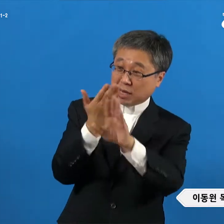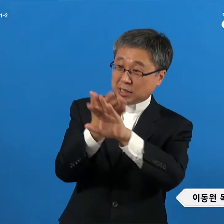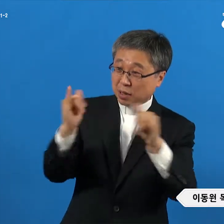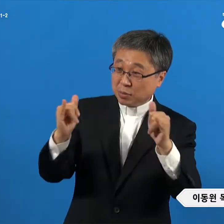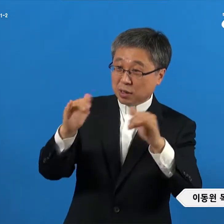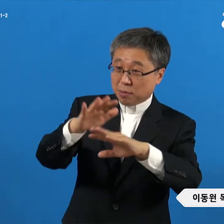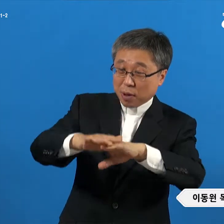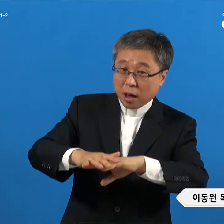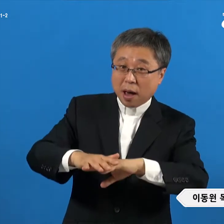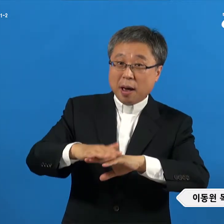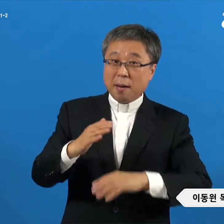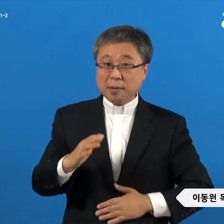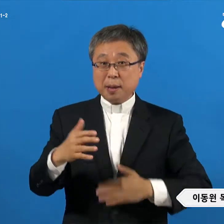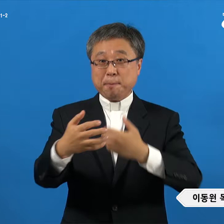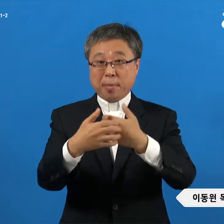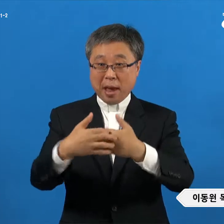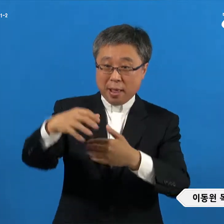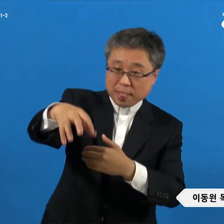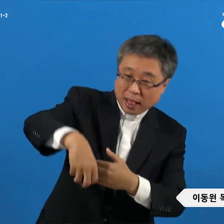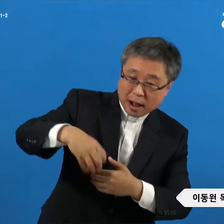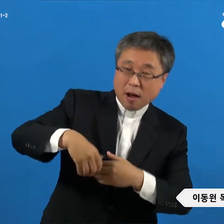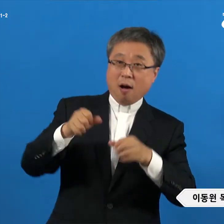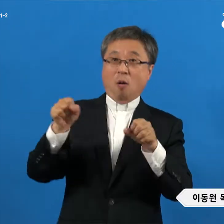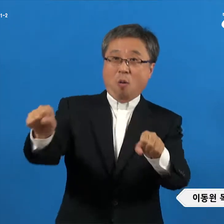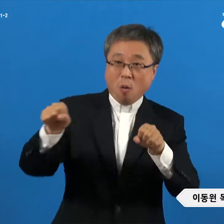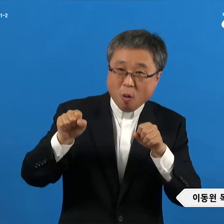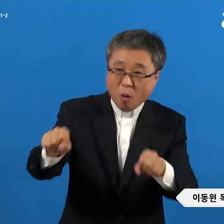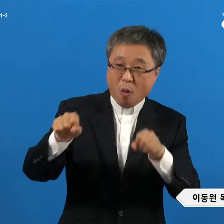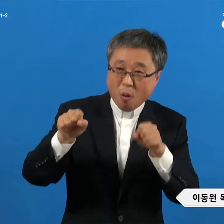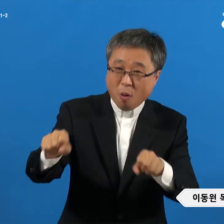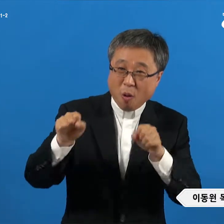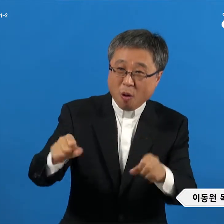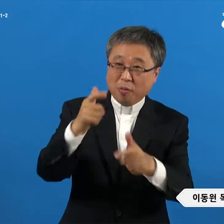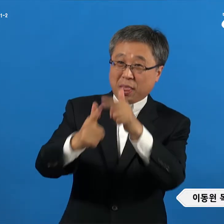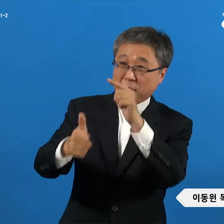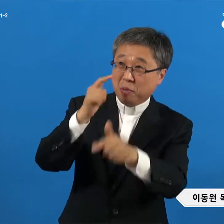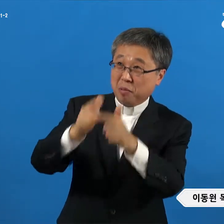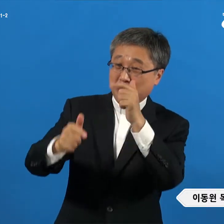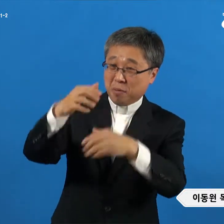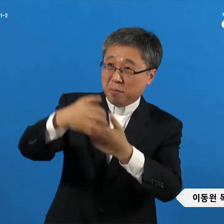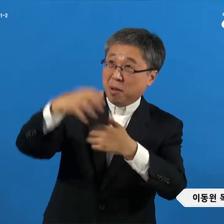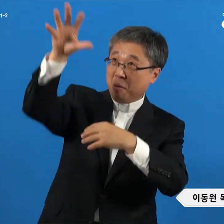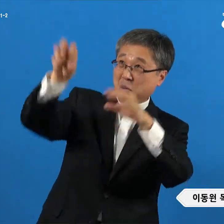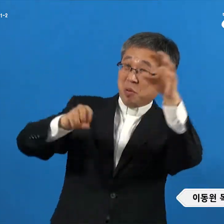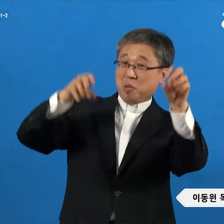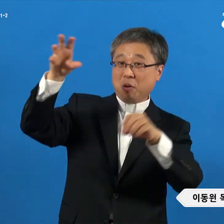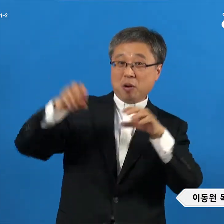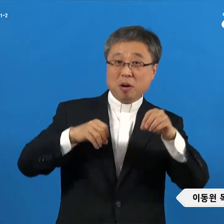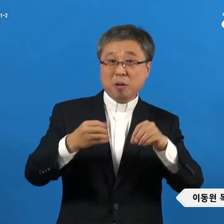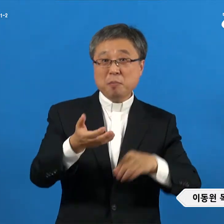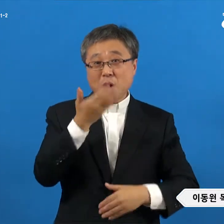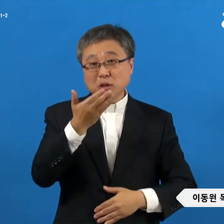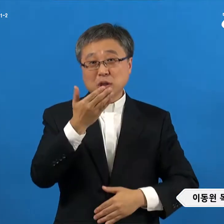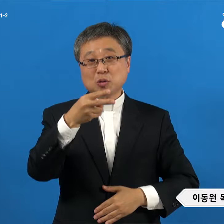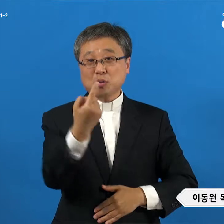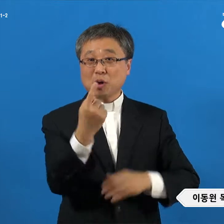배를 땁니다. 배나무를 흔들어서 탁 배를 땄어요. 그리고 별로 먹지도 않고 나머지를